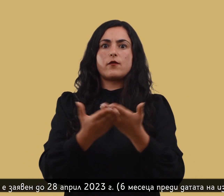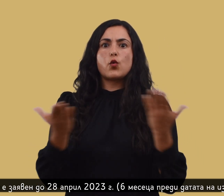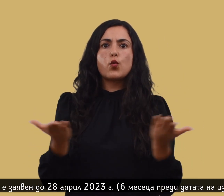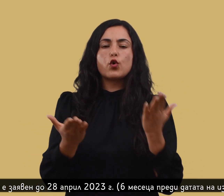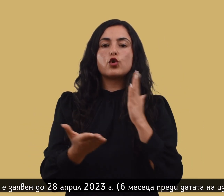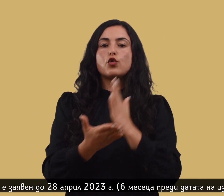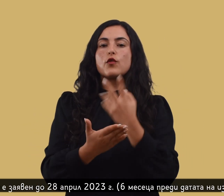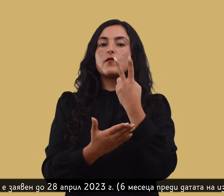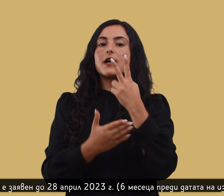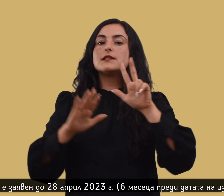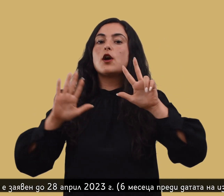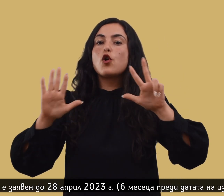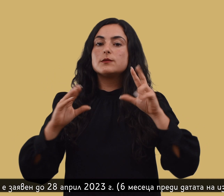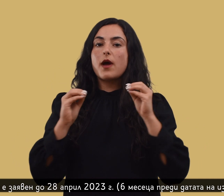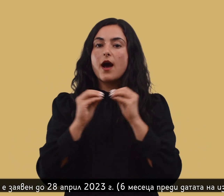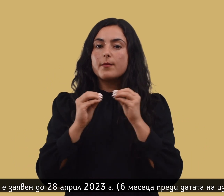заявен до 28 април